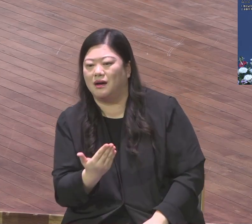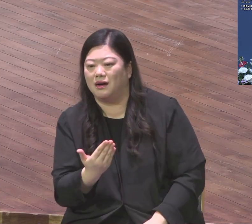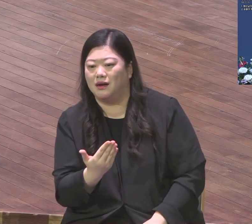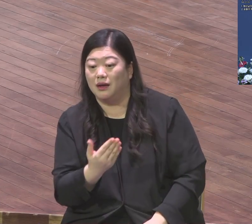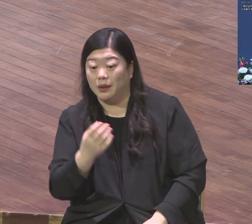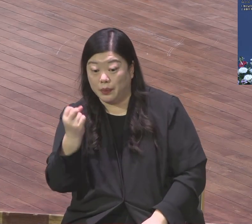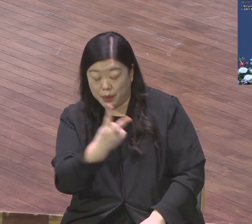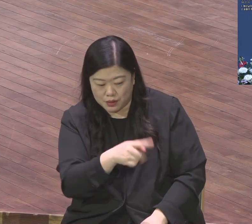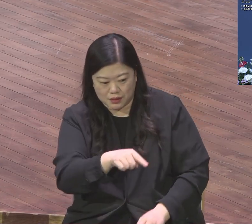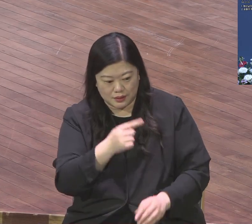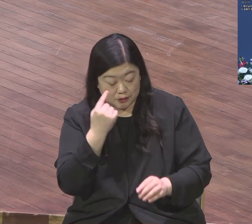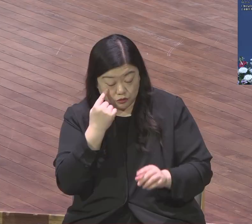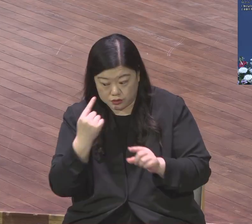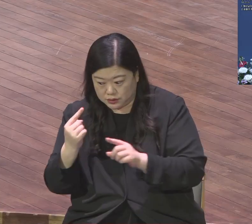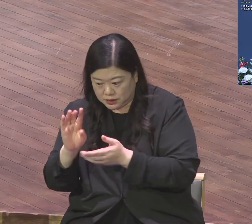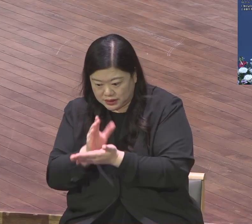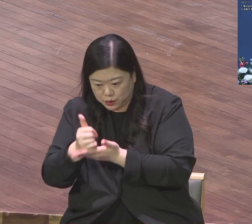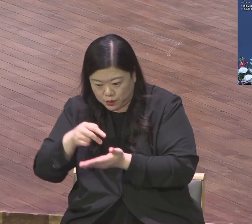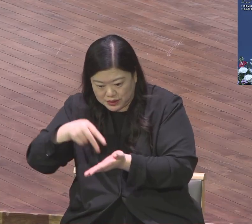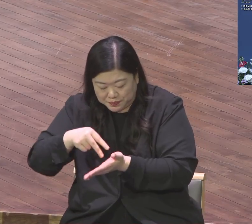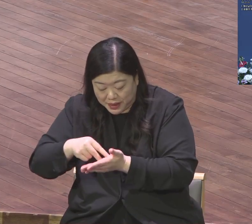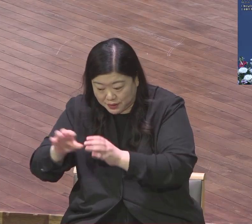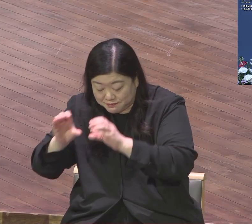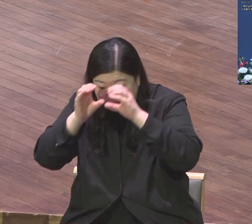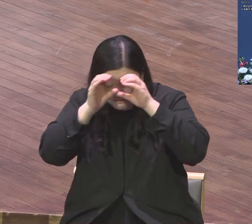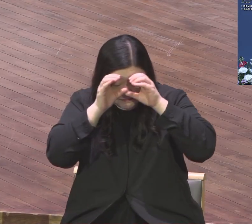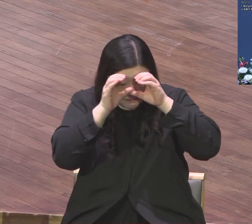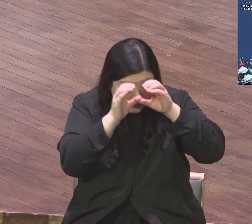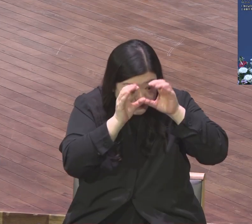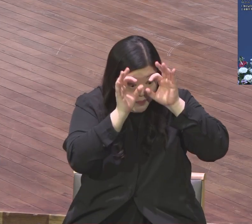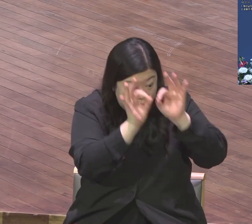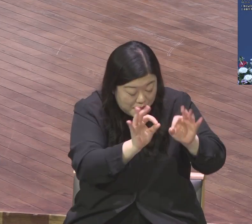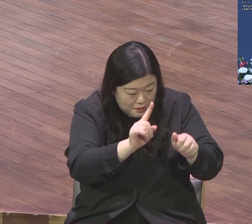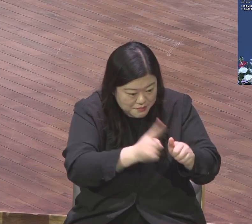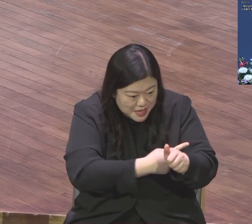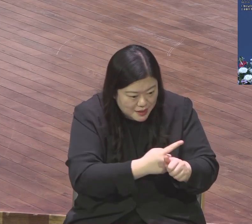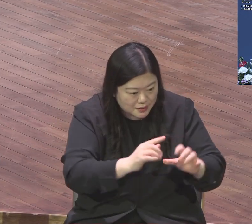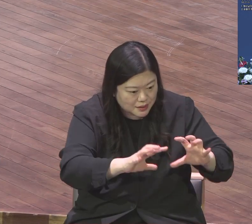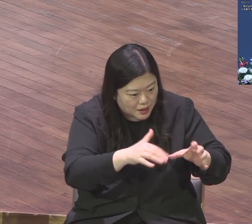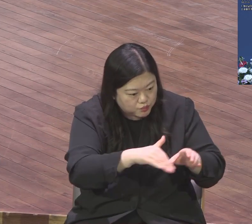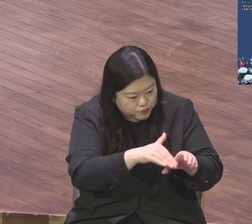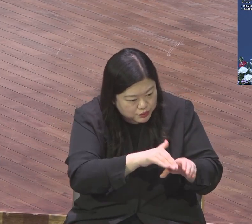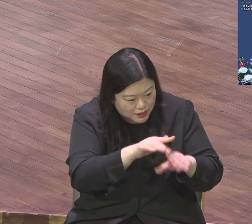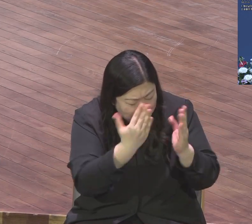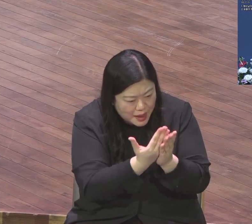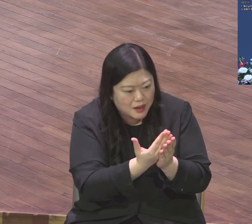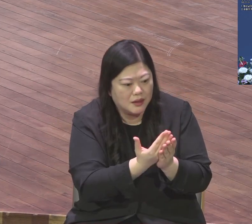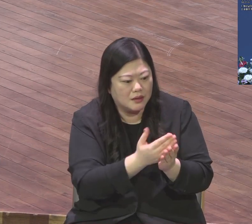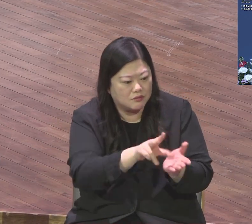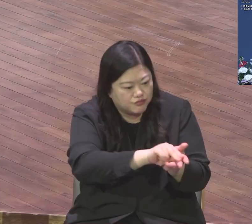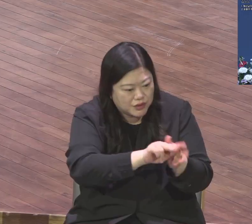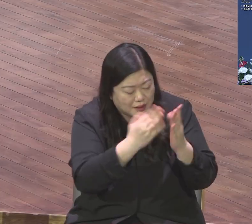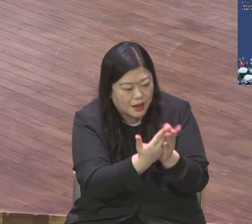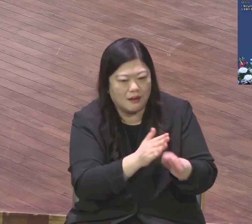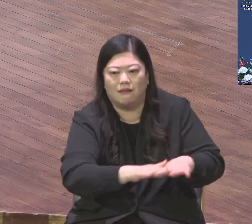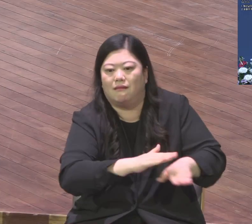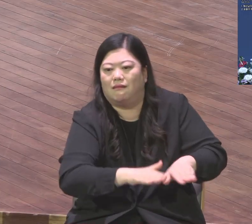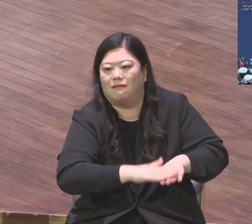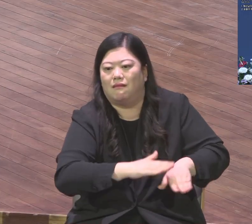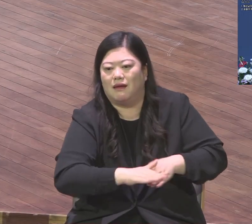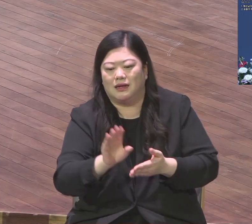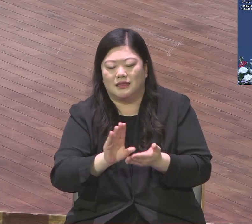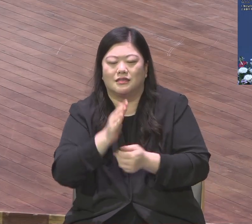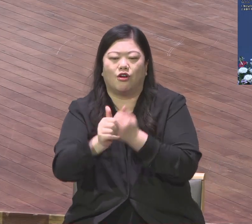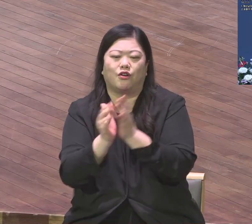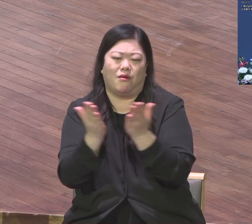변화와 성장의 물결이 일어나기를 바랍니다. 영계 모든 성도들, 이런 순종이 주는 기쁨을